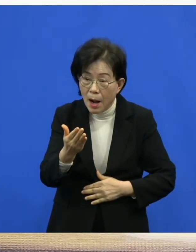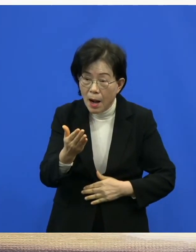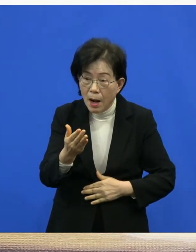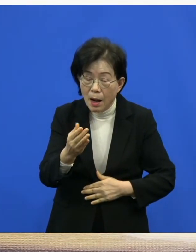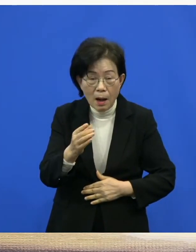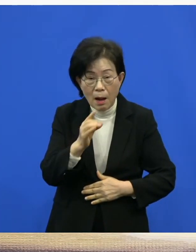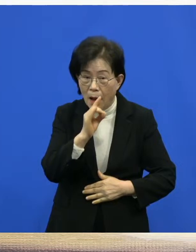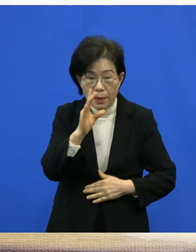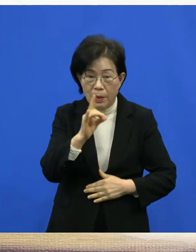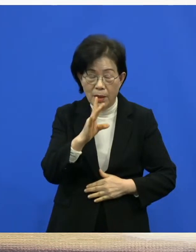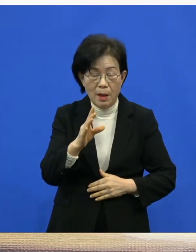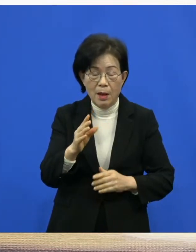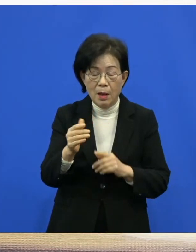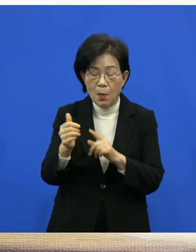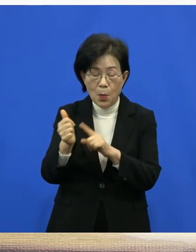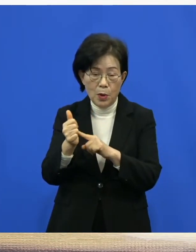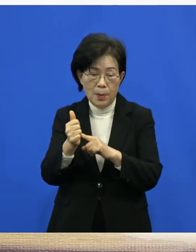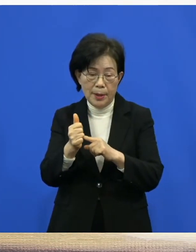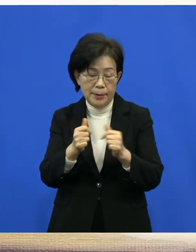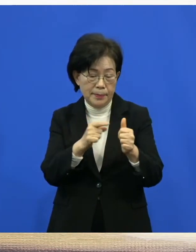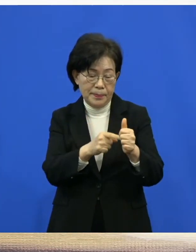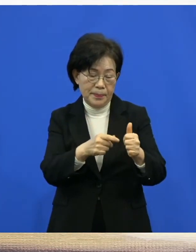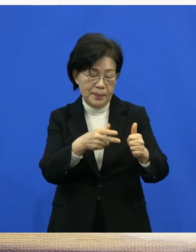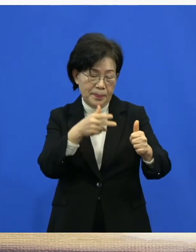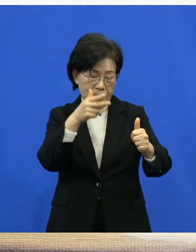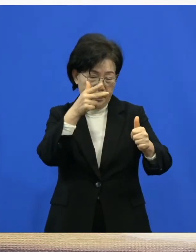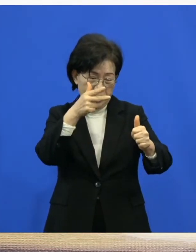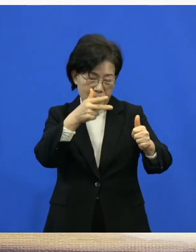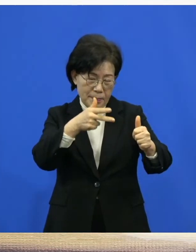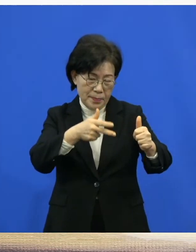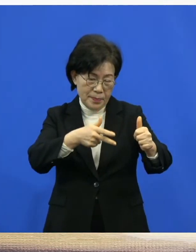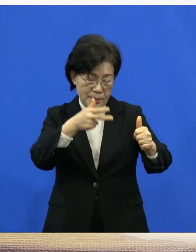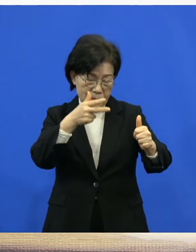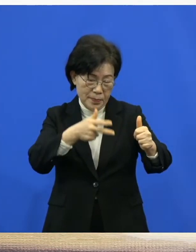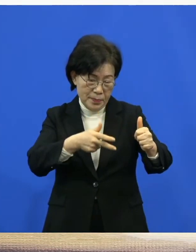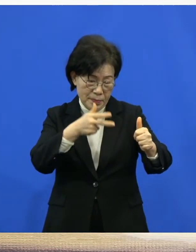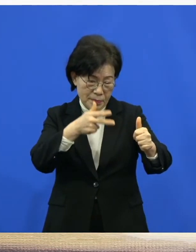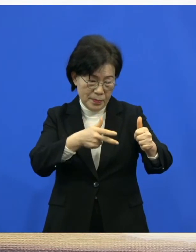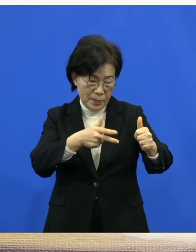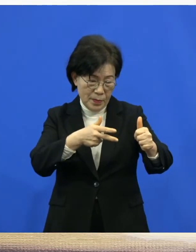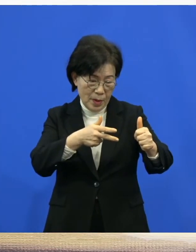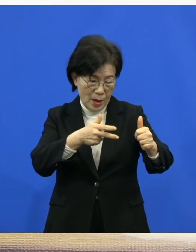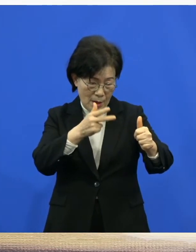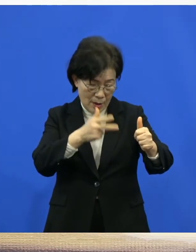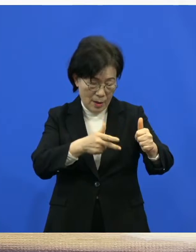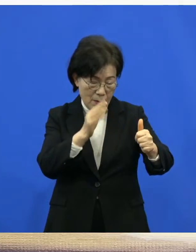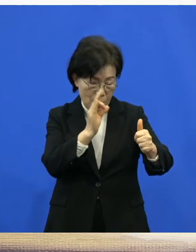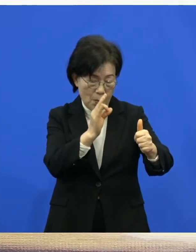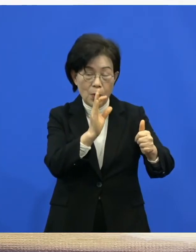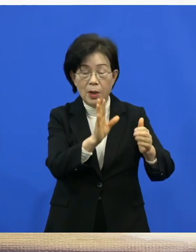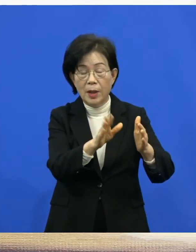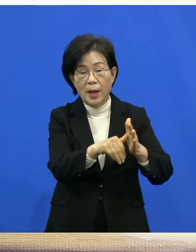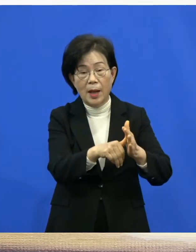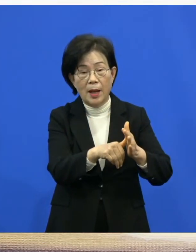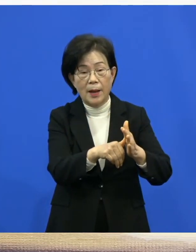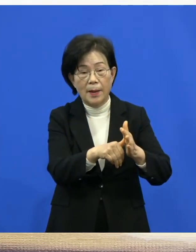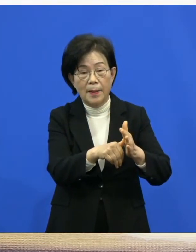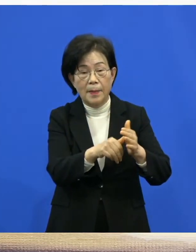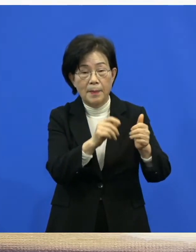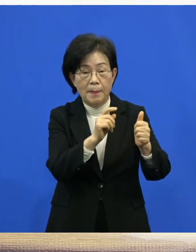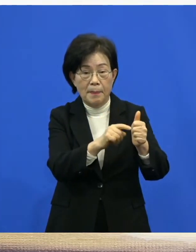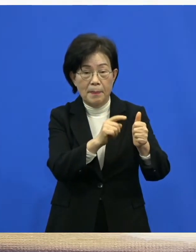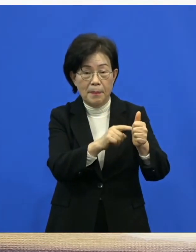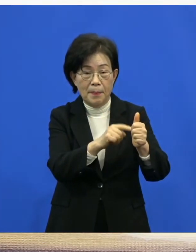보디발이 하루 이틀 본 게 아닐 거예요. 쫙 지켜보실 거예요. 오래 시간 지켜보는데